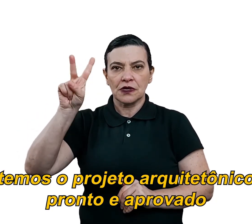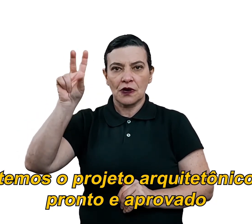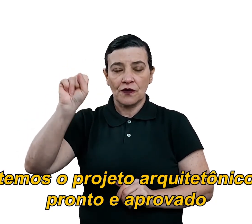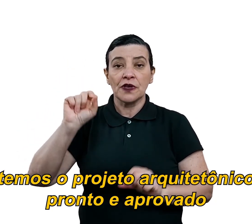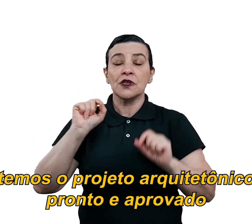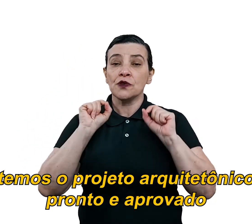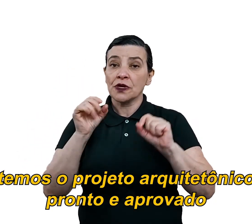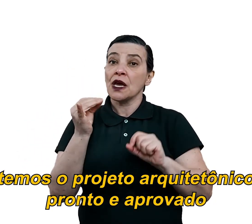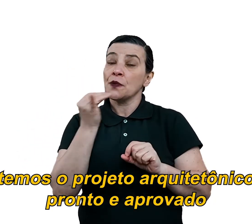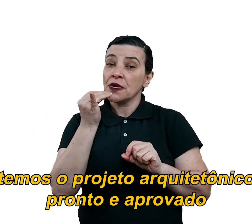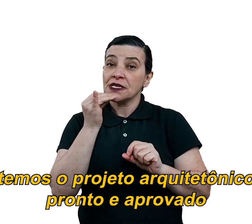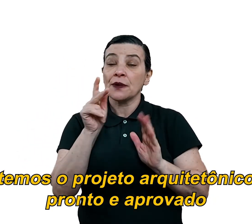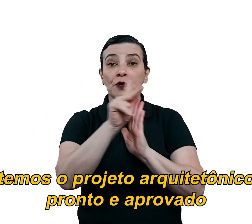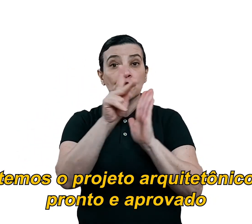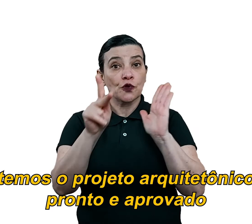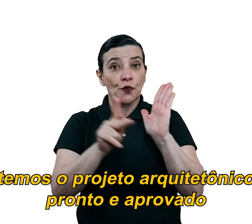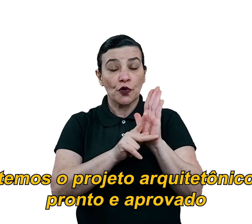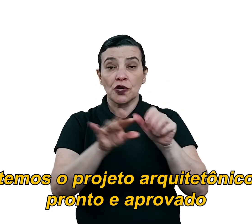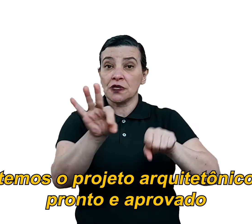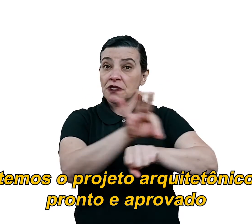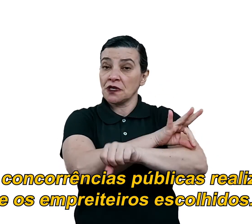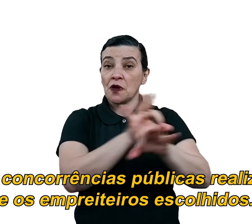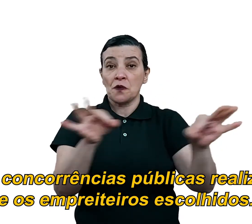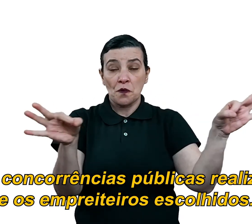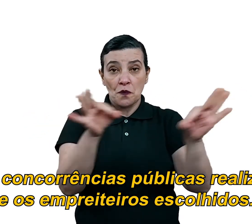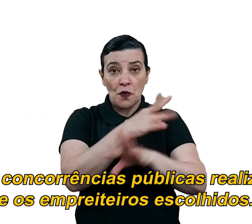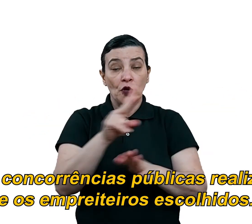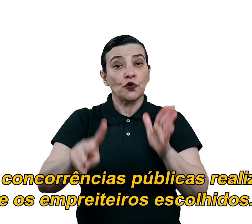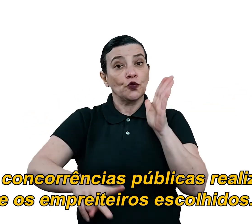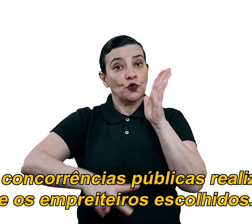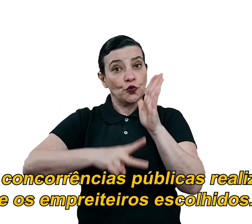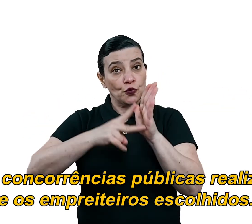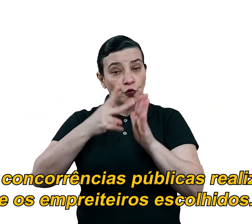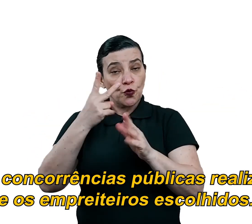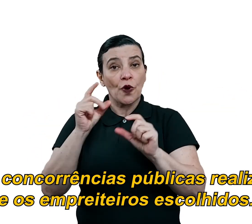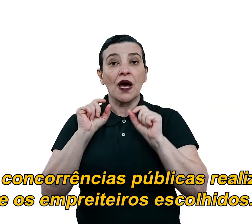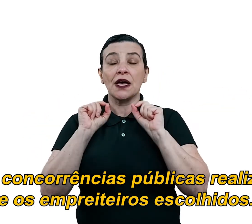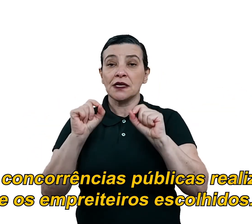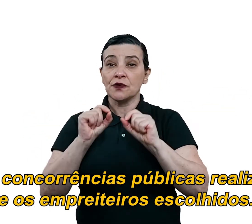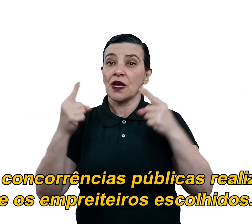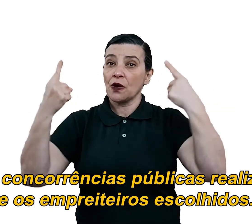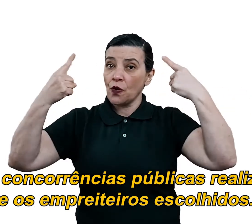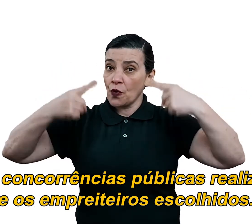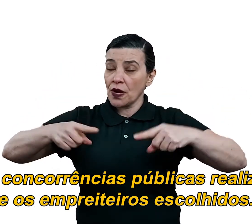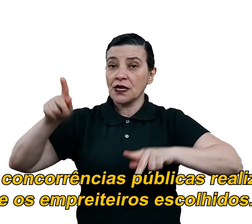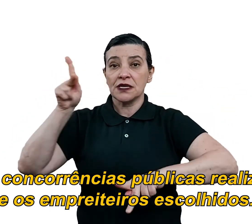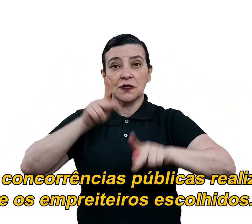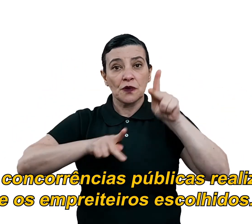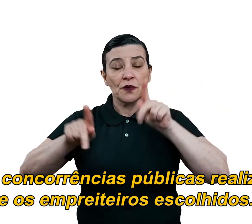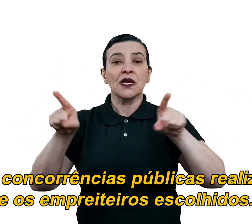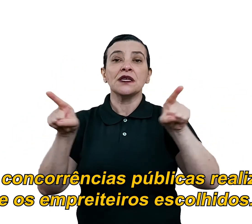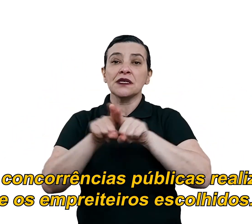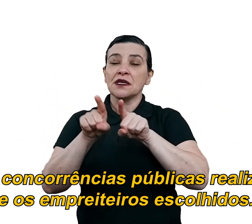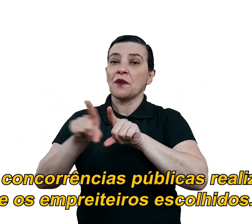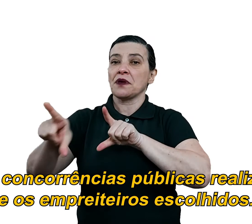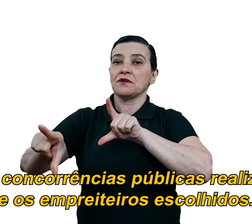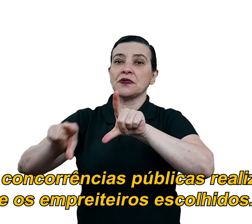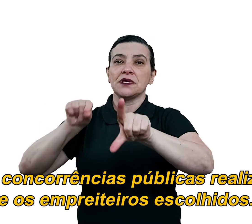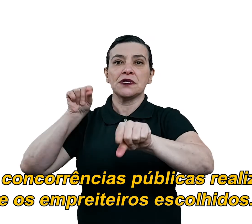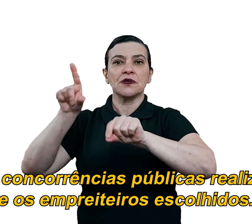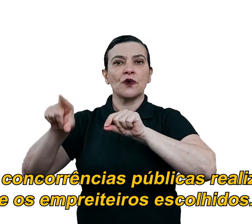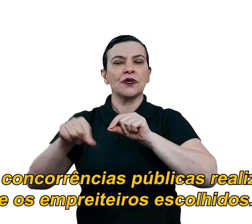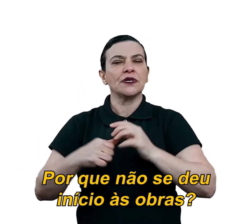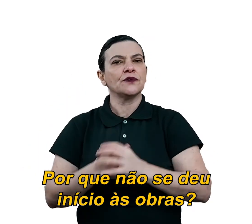o projeto arquitetônico pronto e aprovado, 2 concorrências públicas realizadas e os